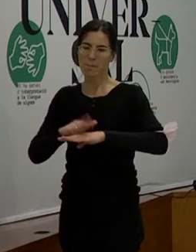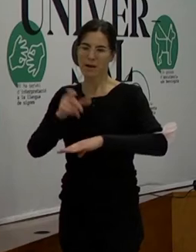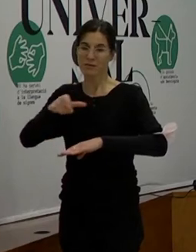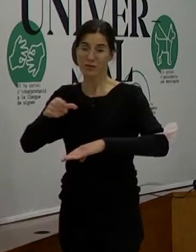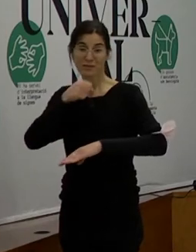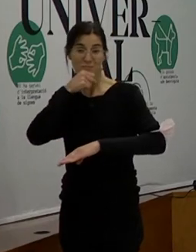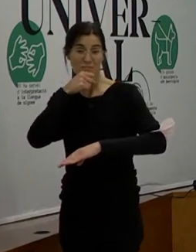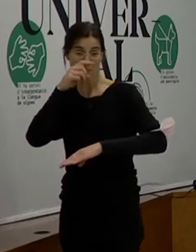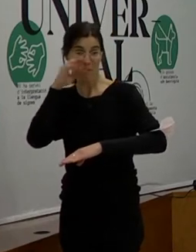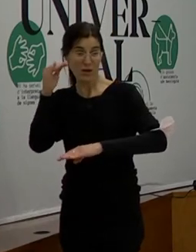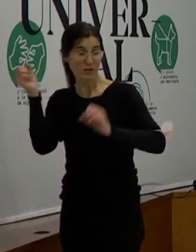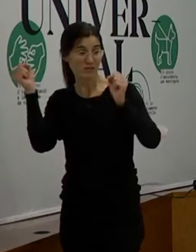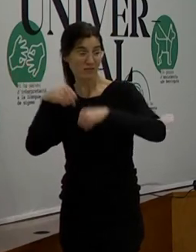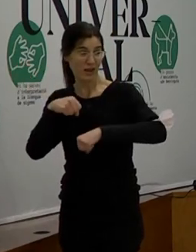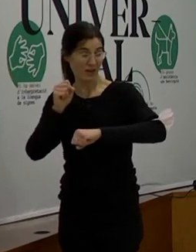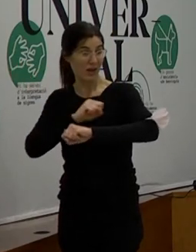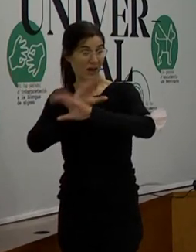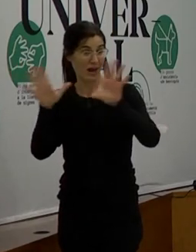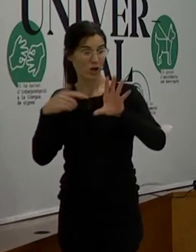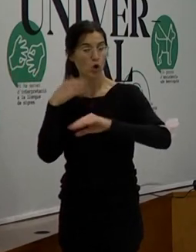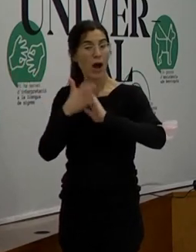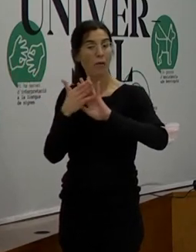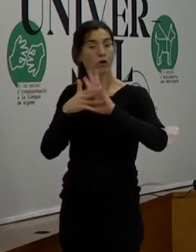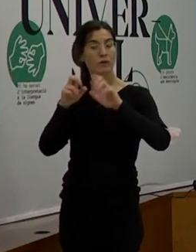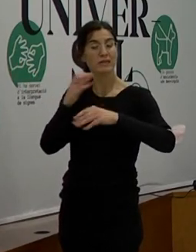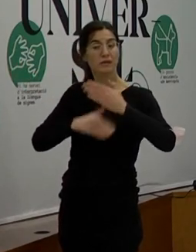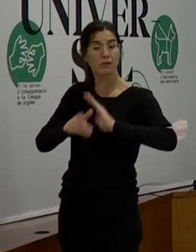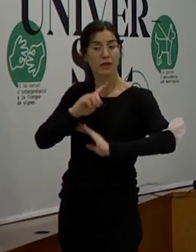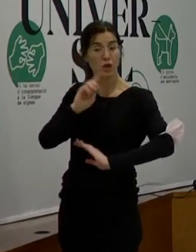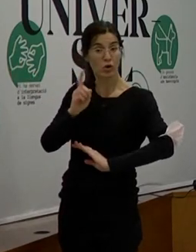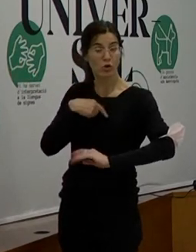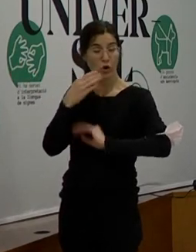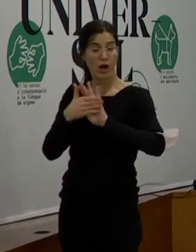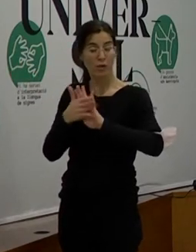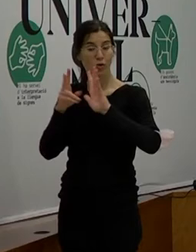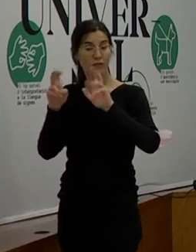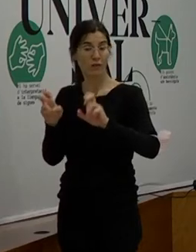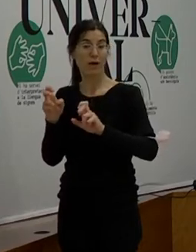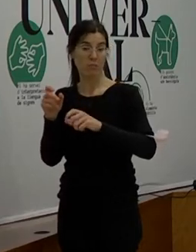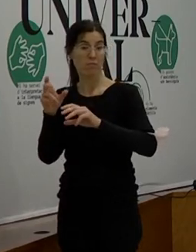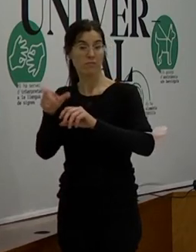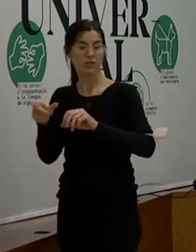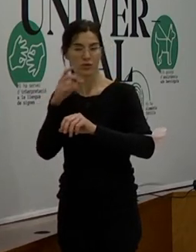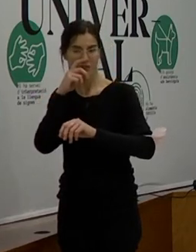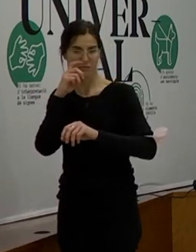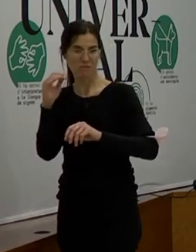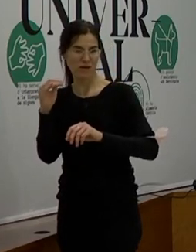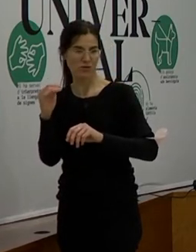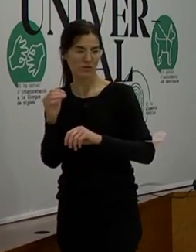clar? No parlo de discapacitats, parlo de la gent gran, que les té